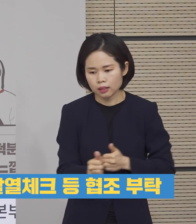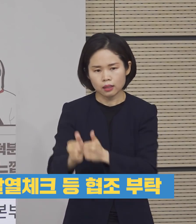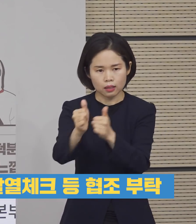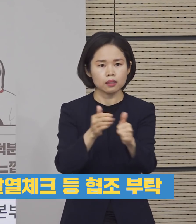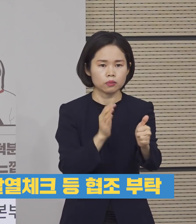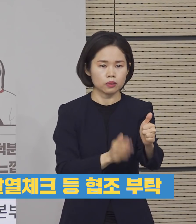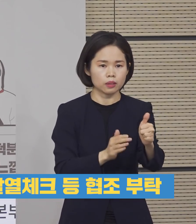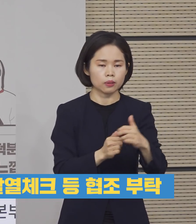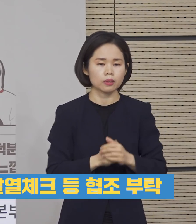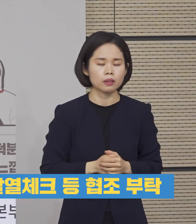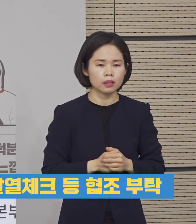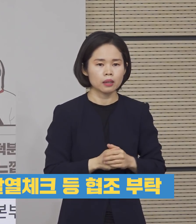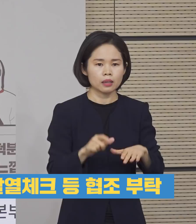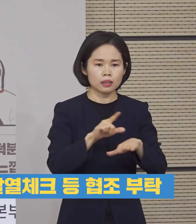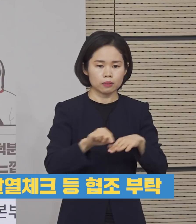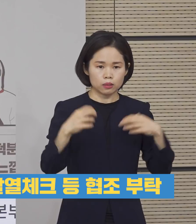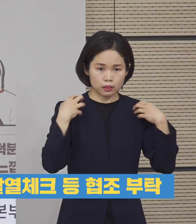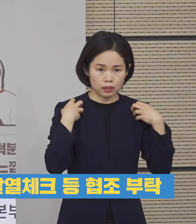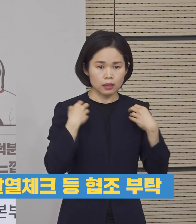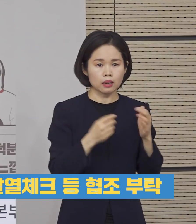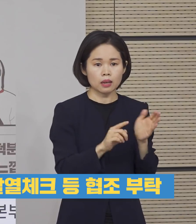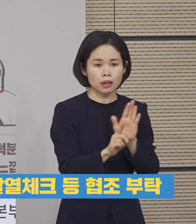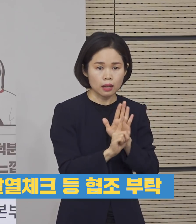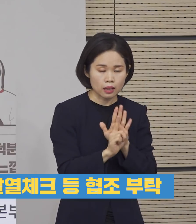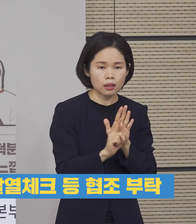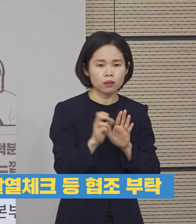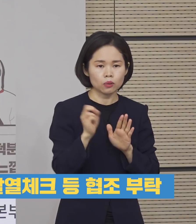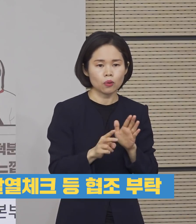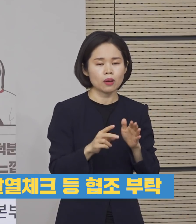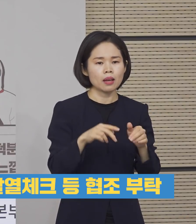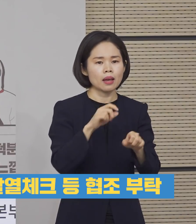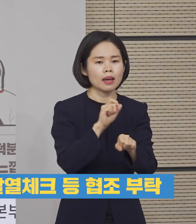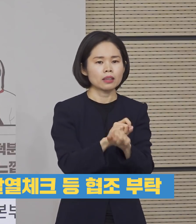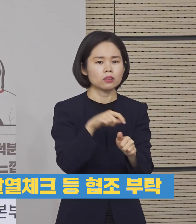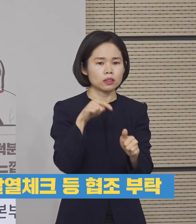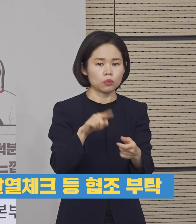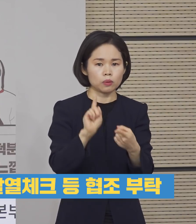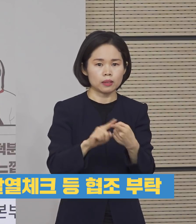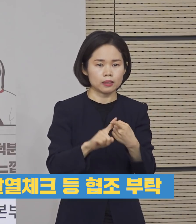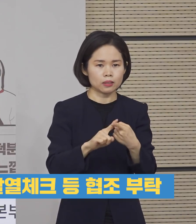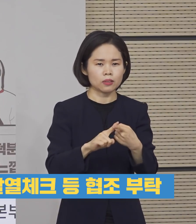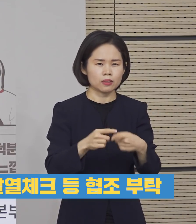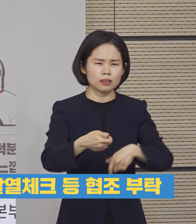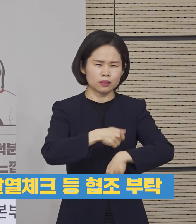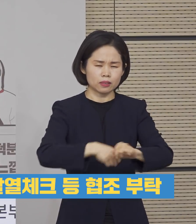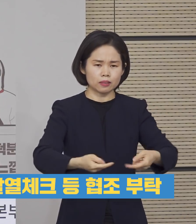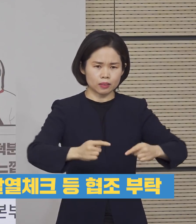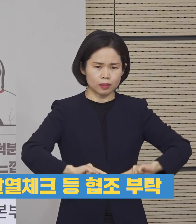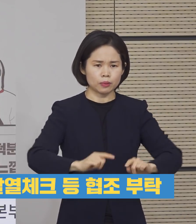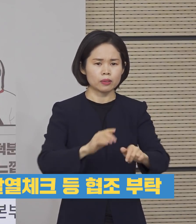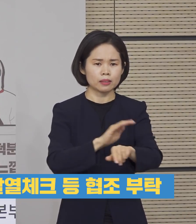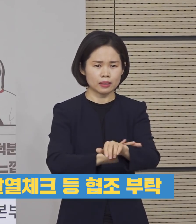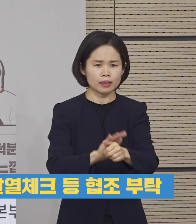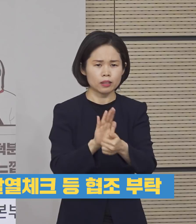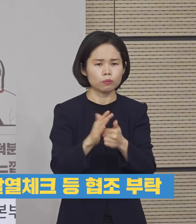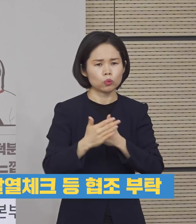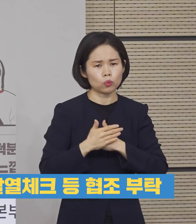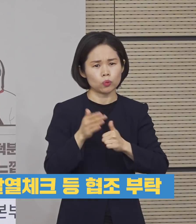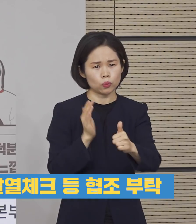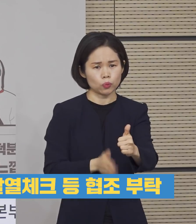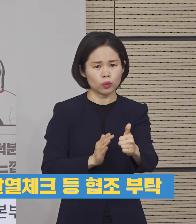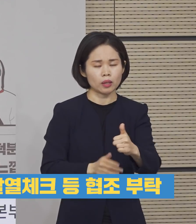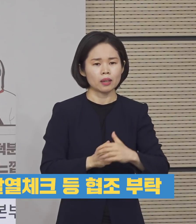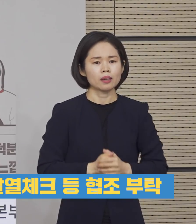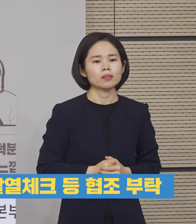잘 따라 주시기 바랍니다. 아울러 지자체의 안내와 행정지도 등에도 적극 협조해 주실 것을